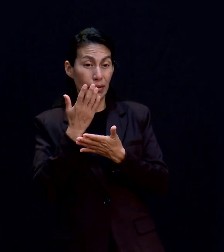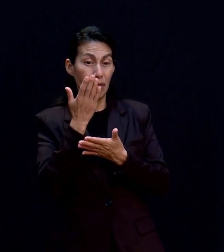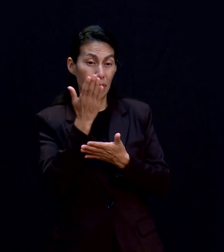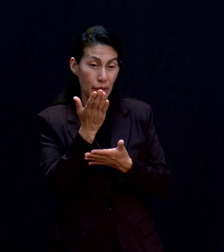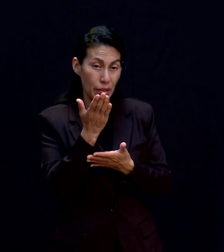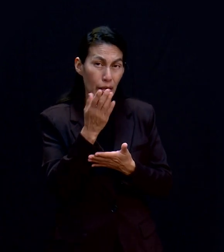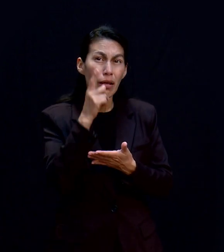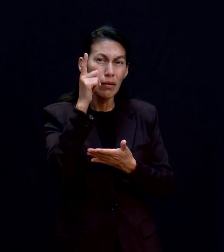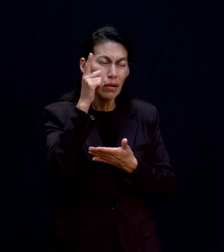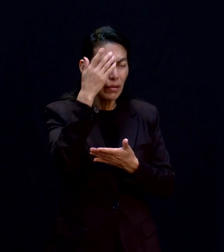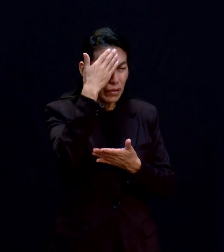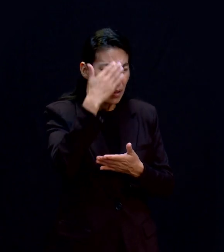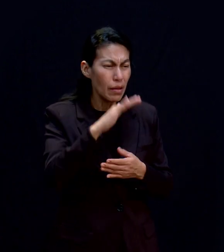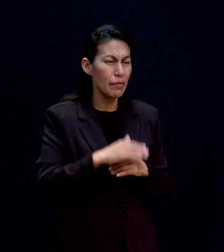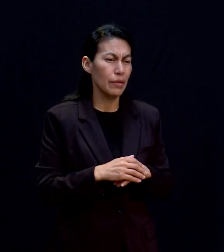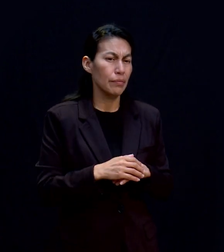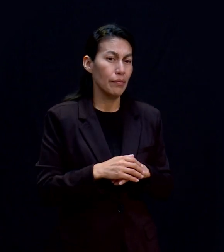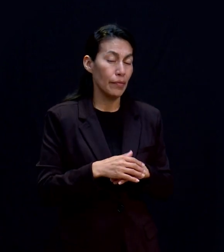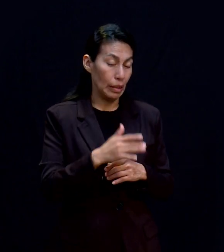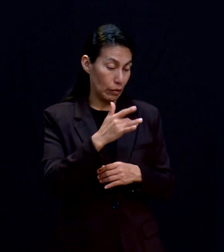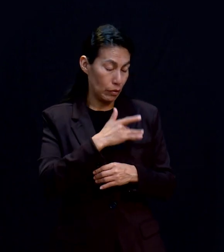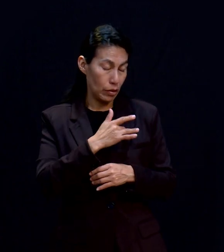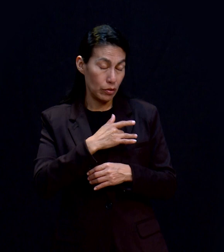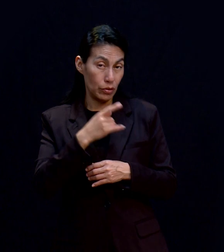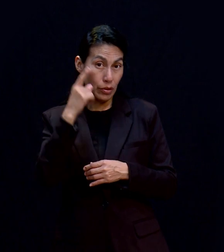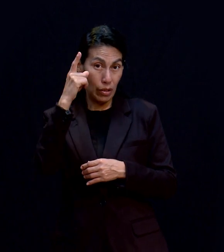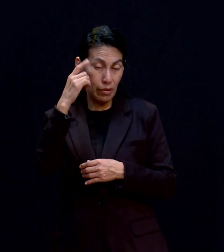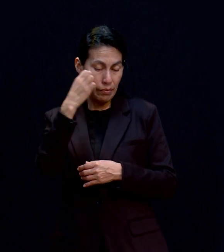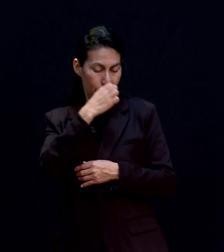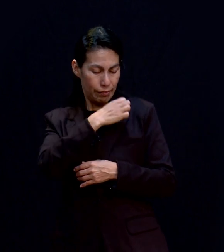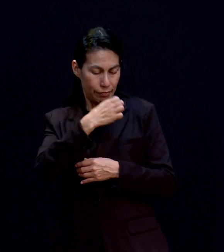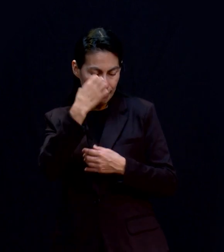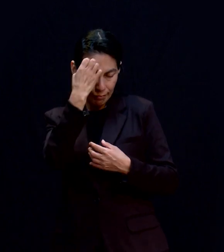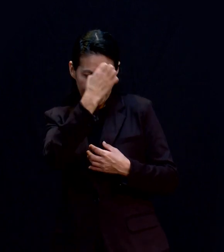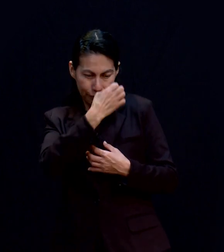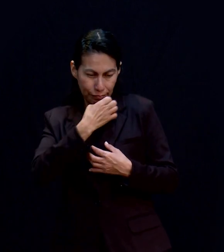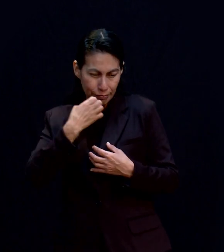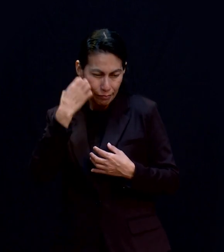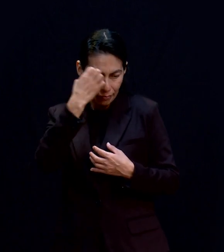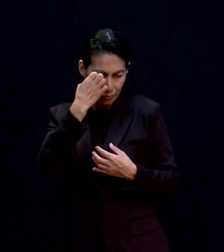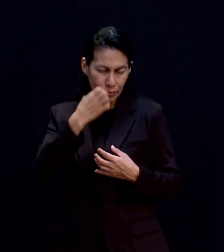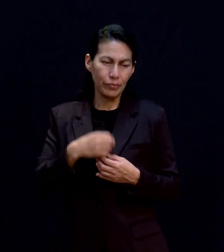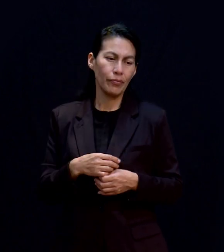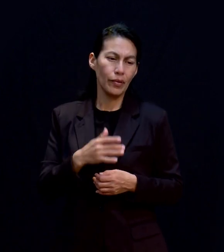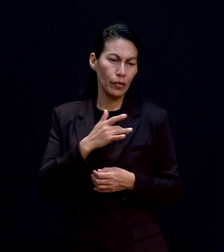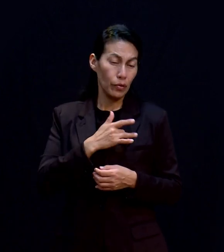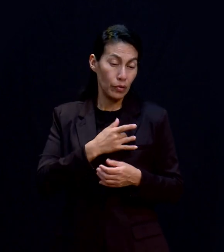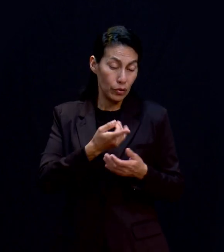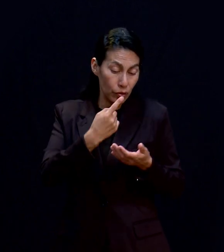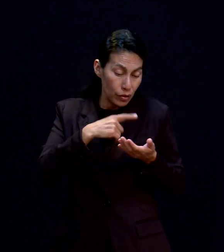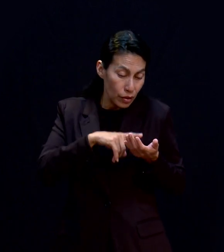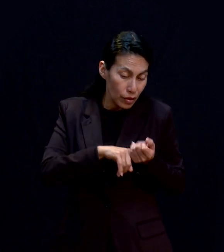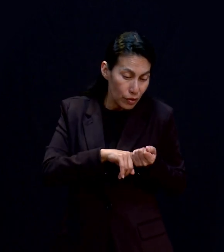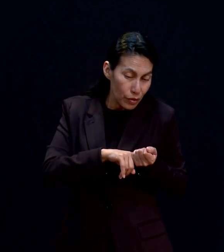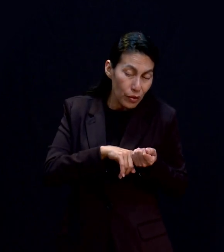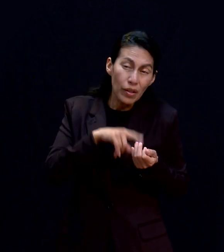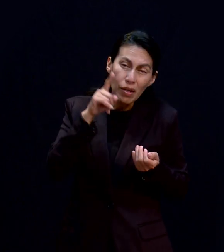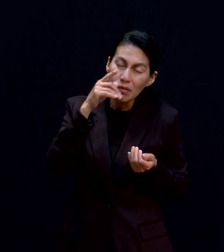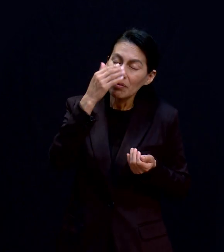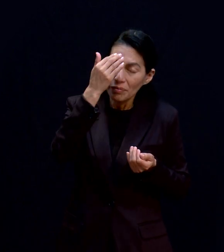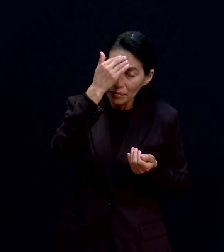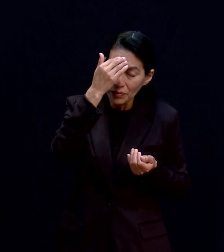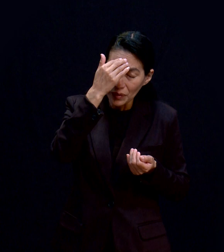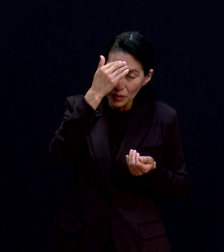ve tu corazón te conoce mejor que tú que nos conocemos nosotros mismos y eso